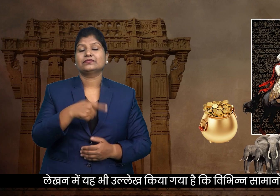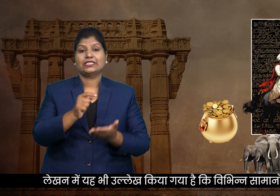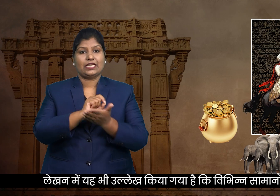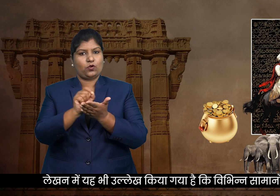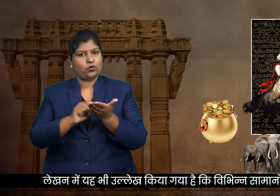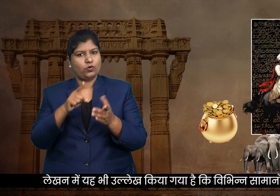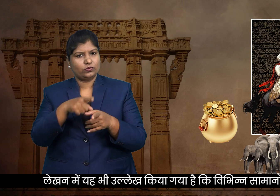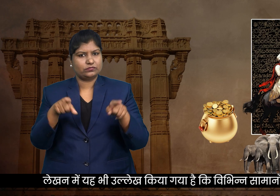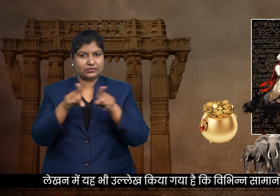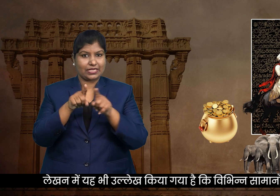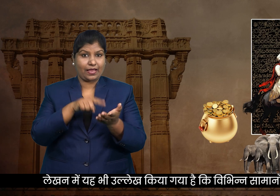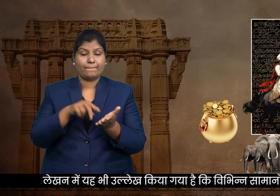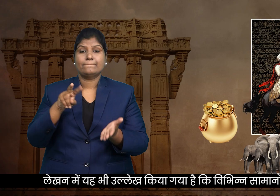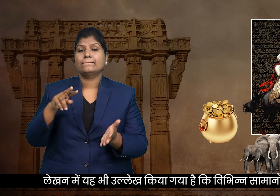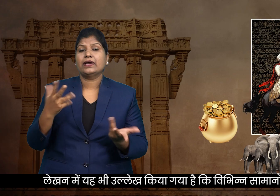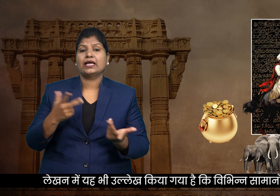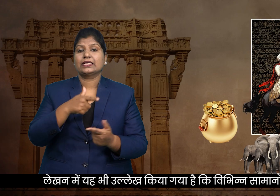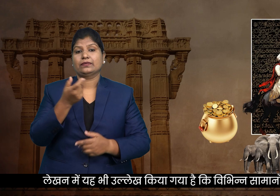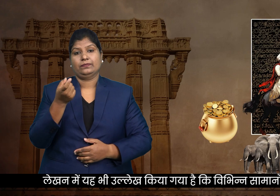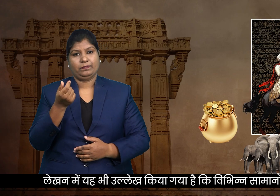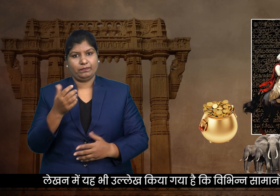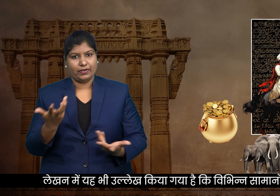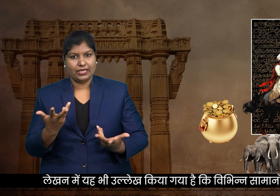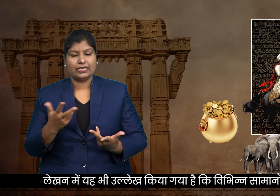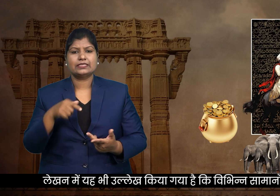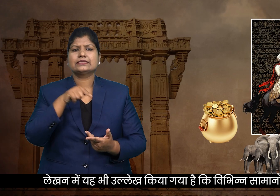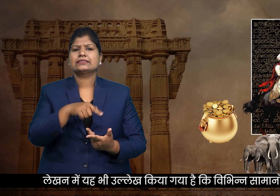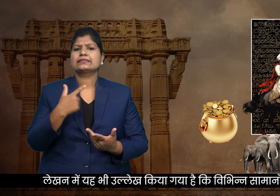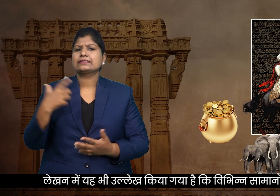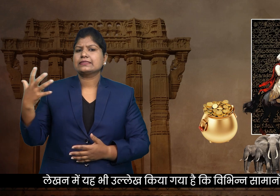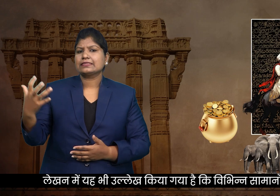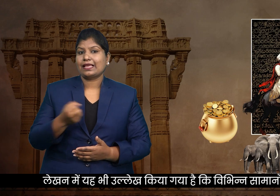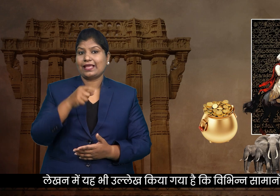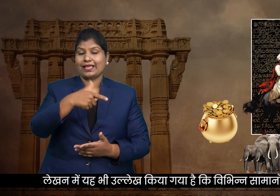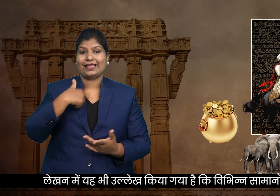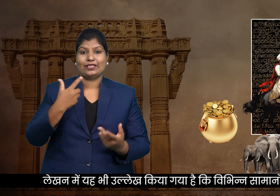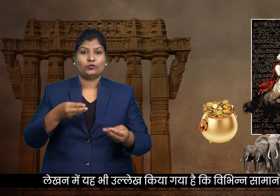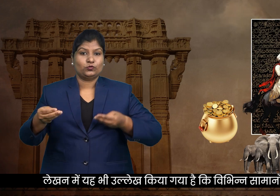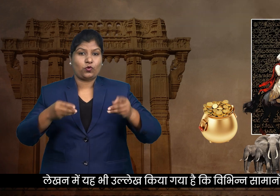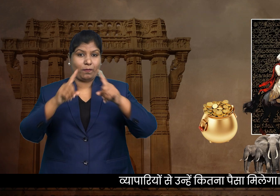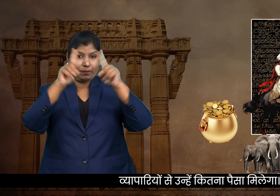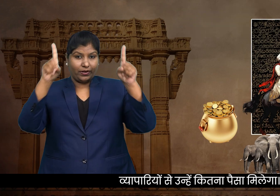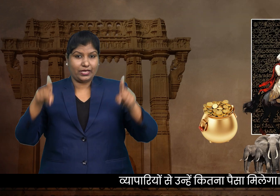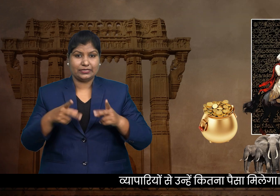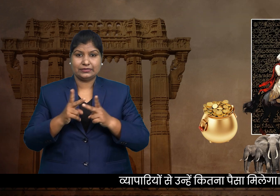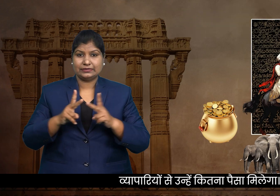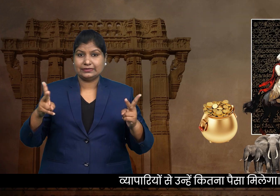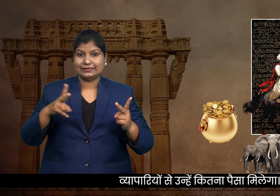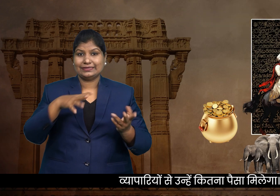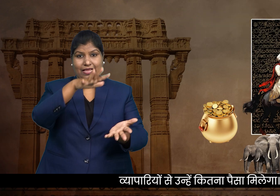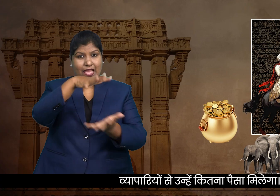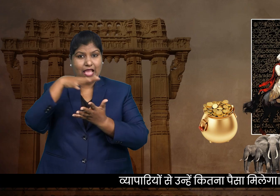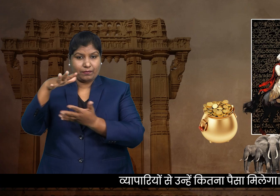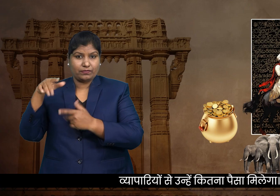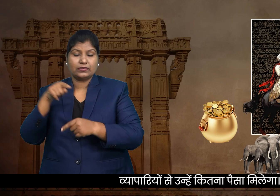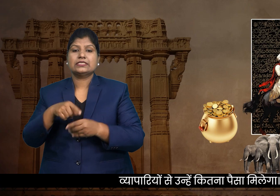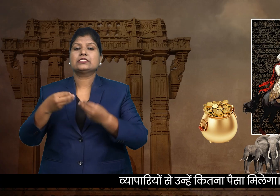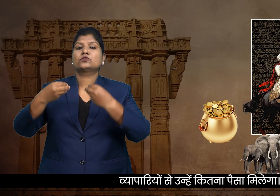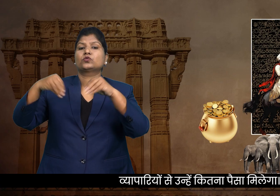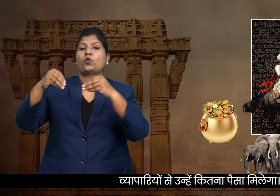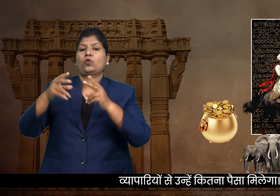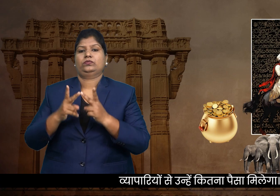लेखन में यह भी उल्लेख किया गया है कि विभिन्न सामानों की बिक्री से उन्हें कितना धन प्राप्त